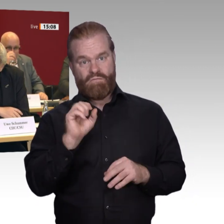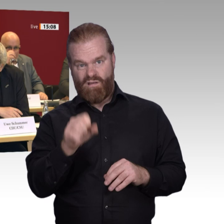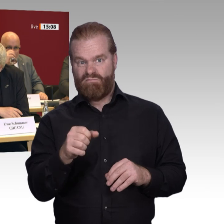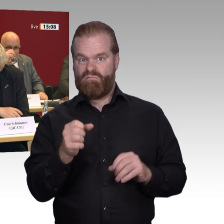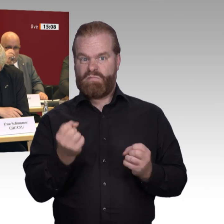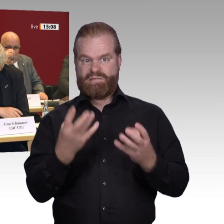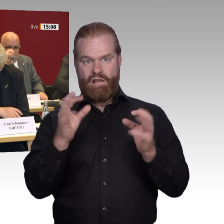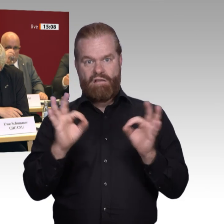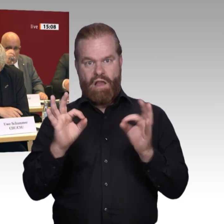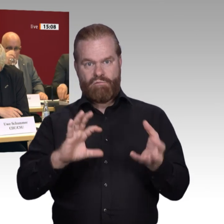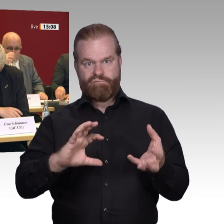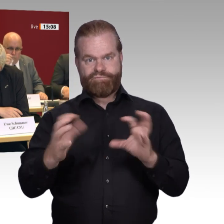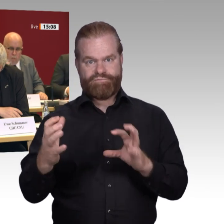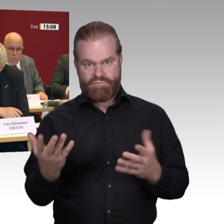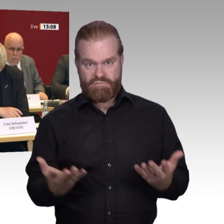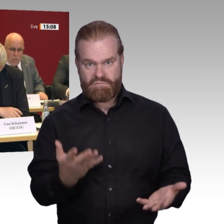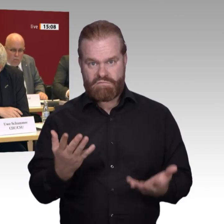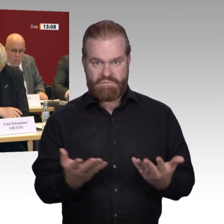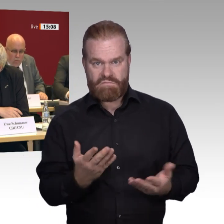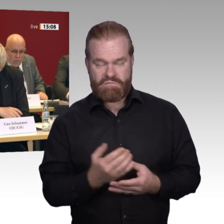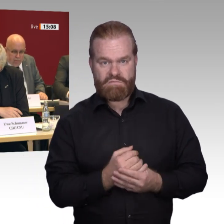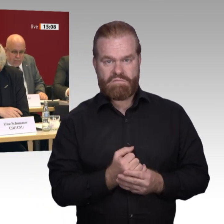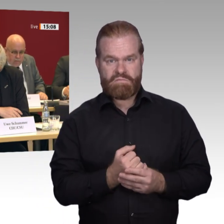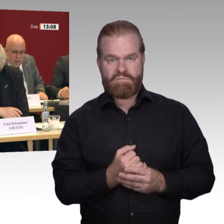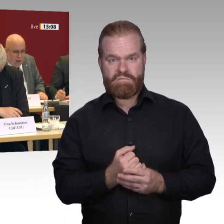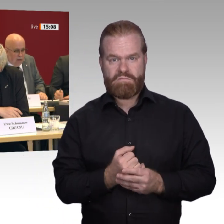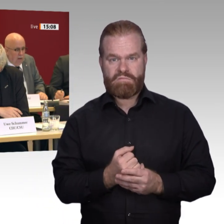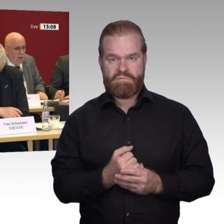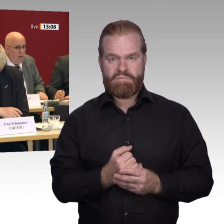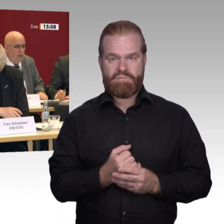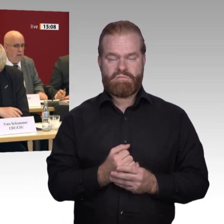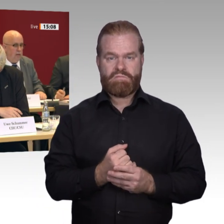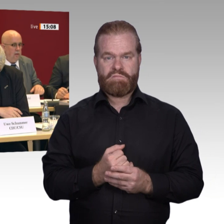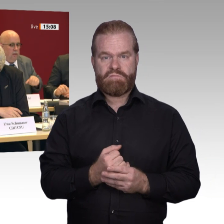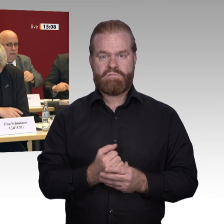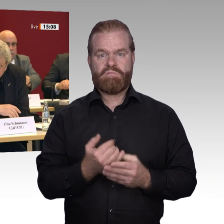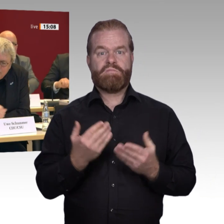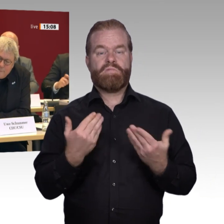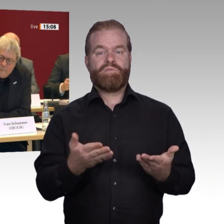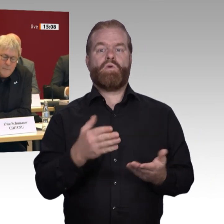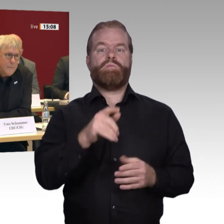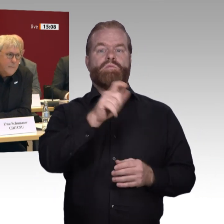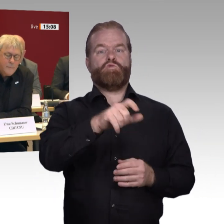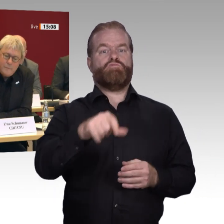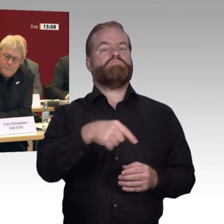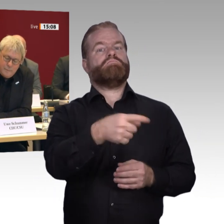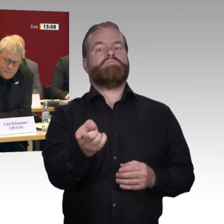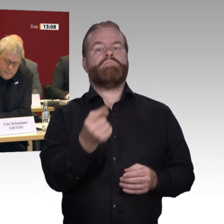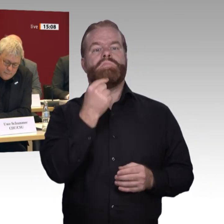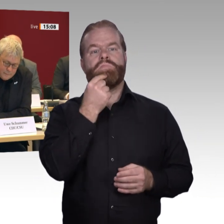das Subsidiaritätsprinzip im Sozialhilferecht wird jetzt unterlaufen. Was würden Sie diesen Menschen sagen? Frau Welke,